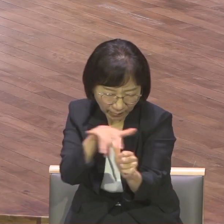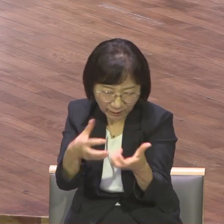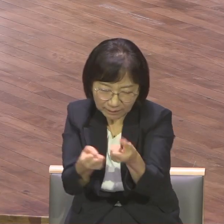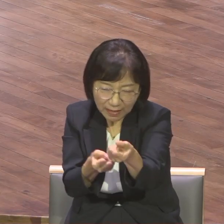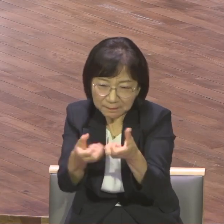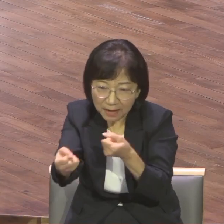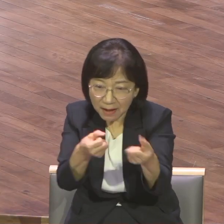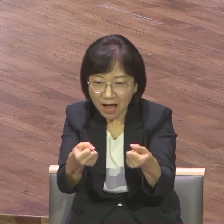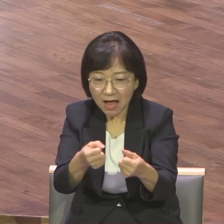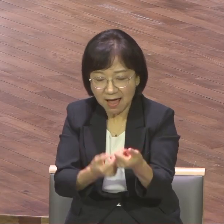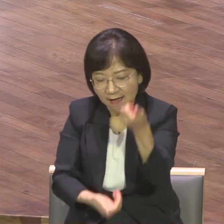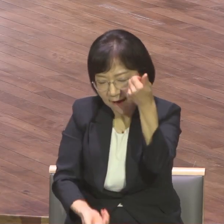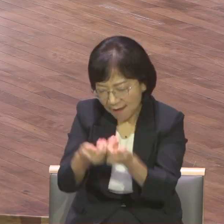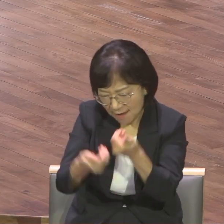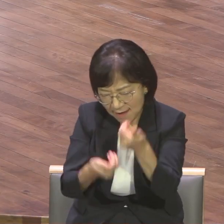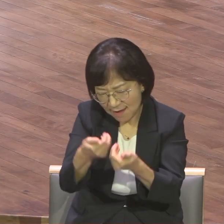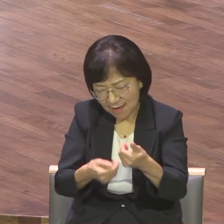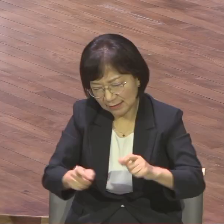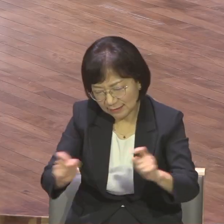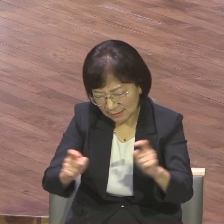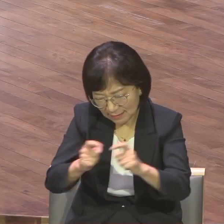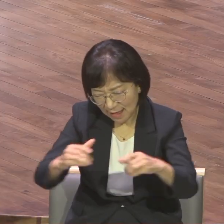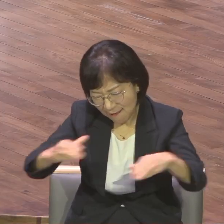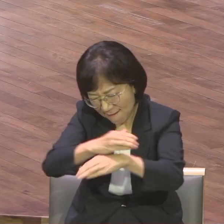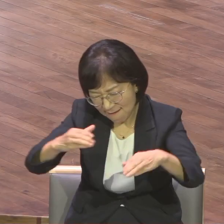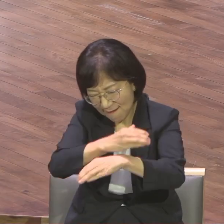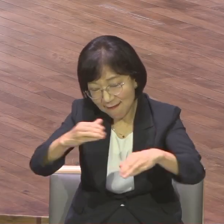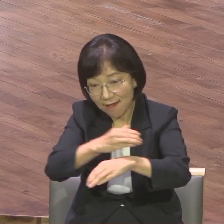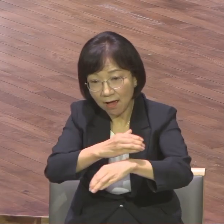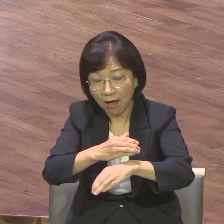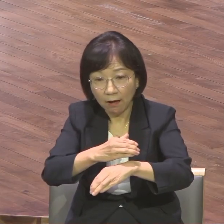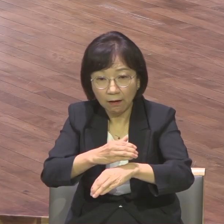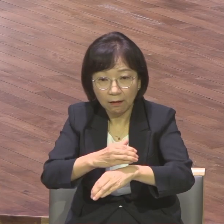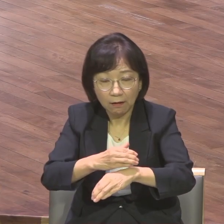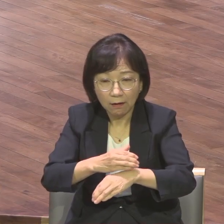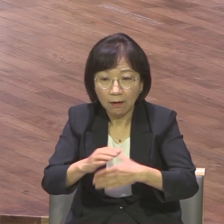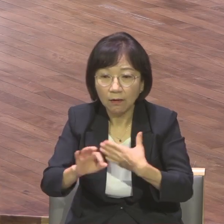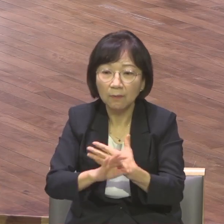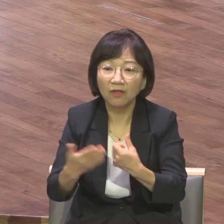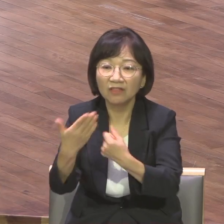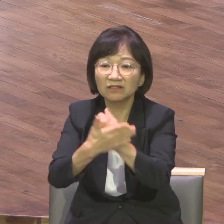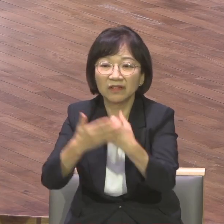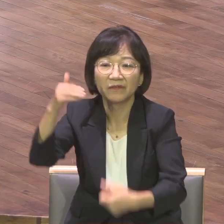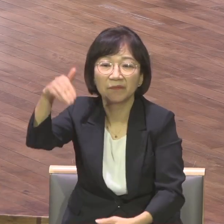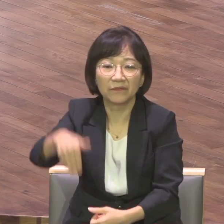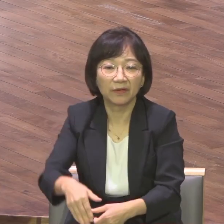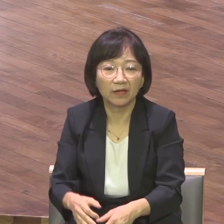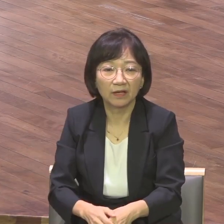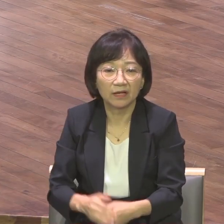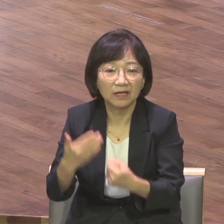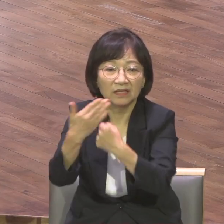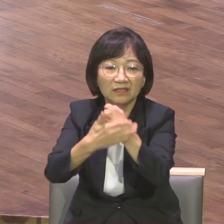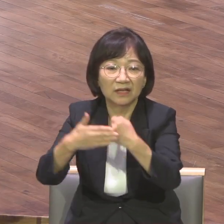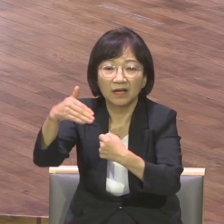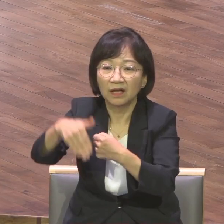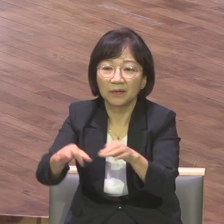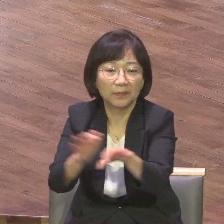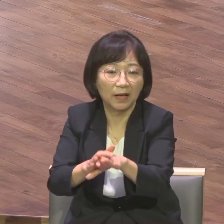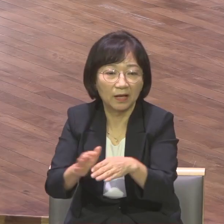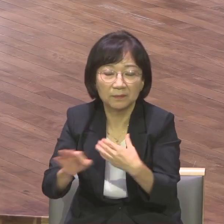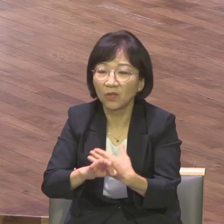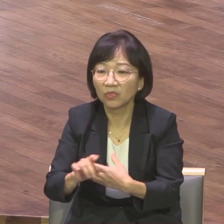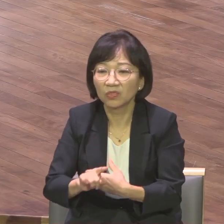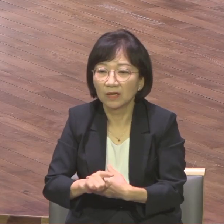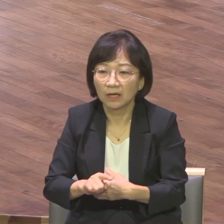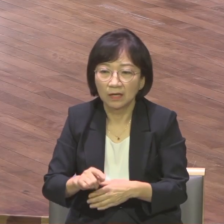막 분쟁시키고 갈등하게 만들고 요래되면 어떻게 해요? 이간하고 불신하면 은혜 못 받아요. 은혜 못 받으면 그 사람은